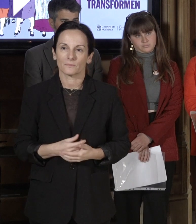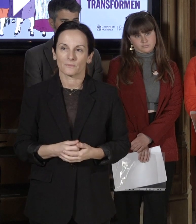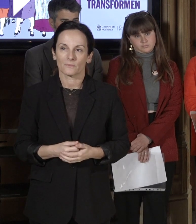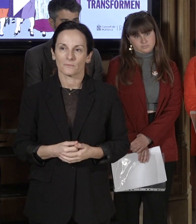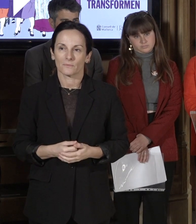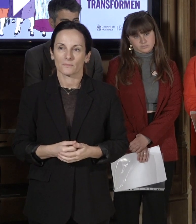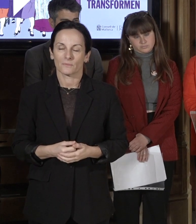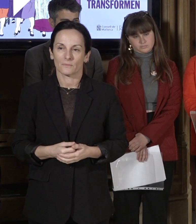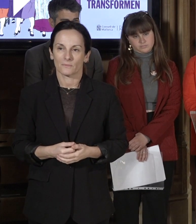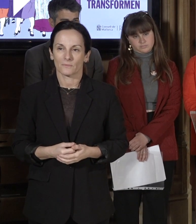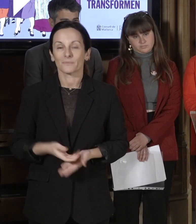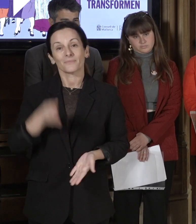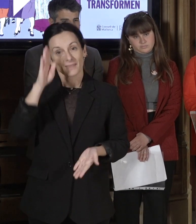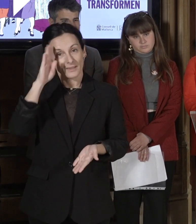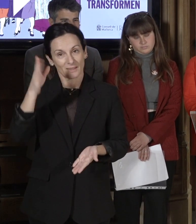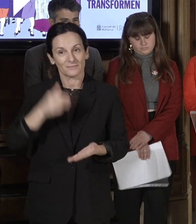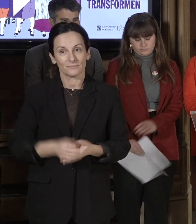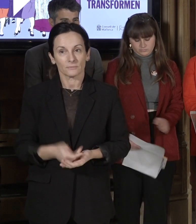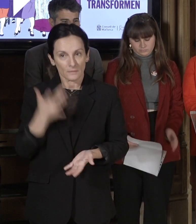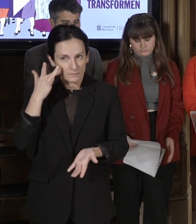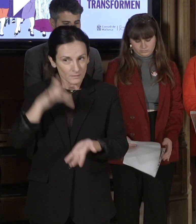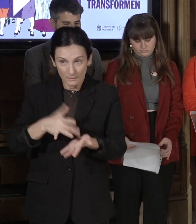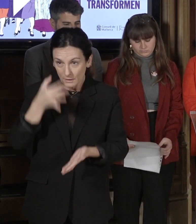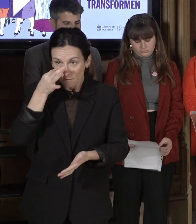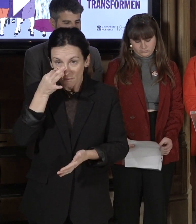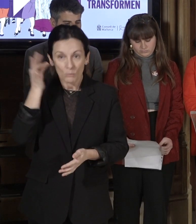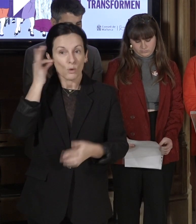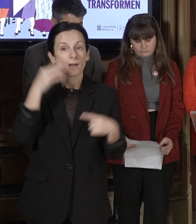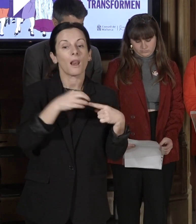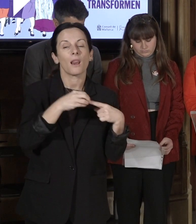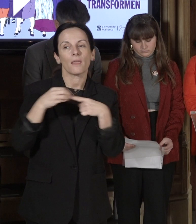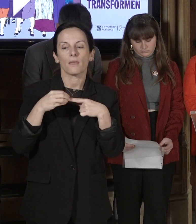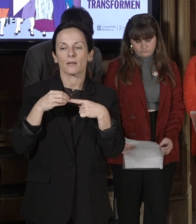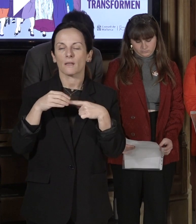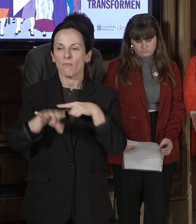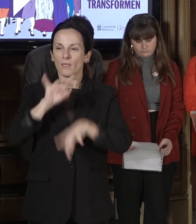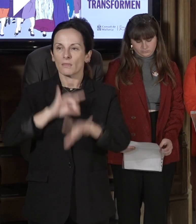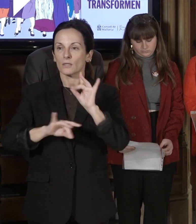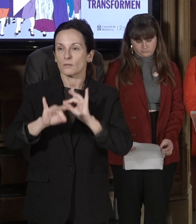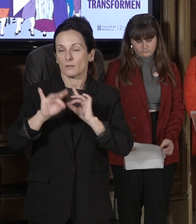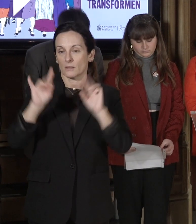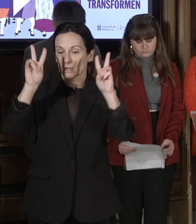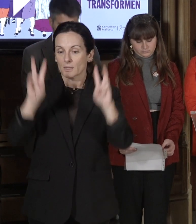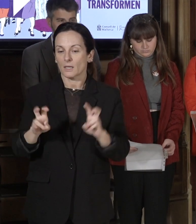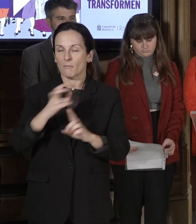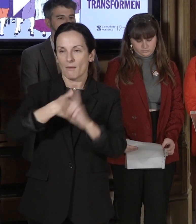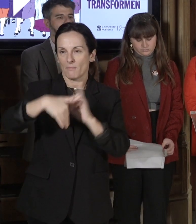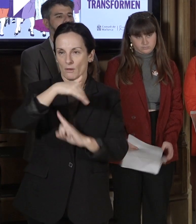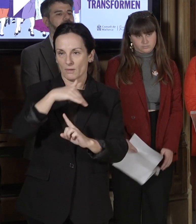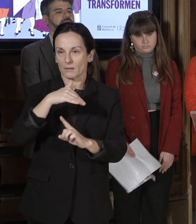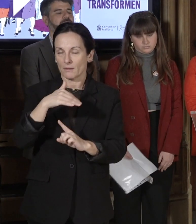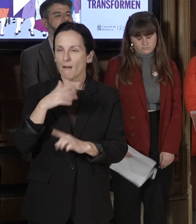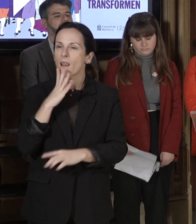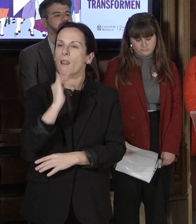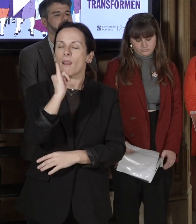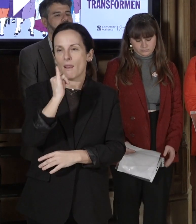Hola. És un fet el lideratge de les dones en la presa de decisions relacionades amb el medi ambient i tenim